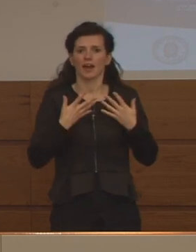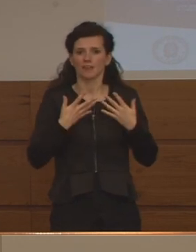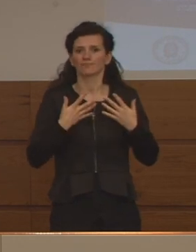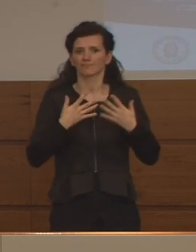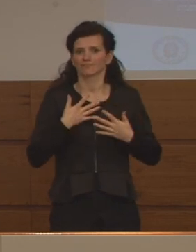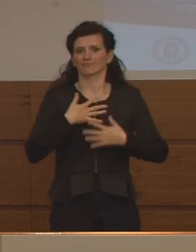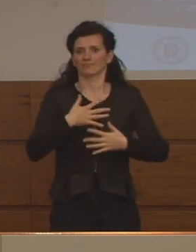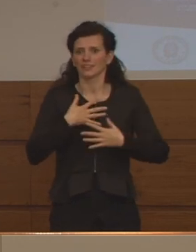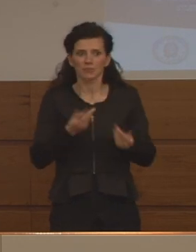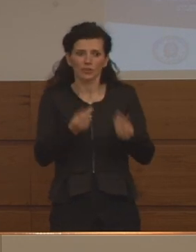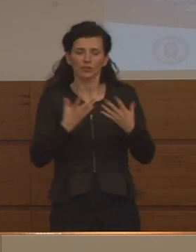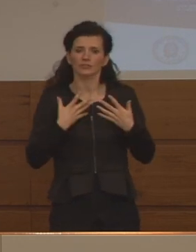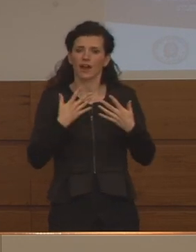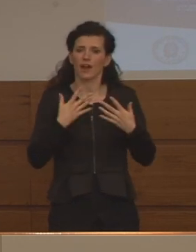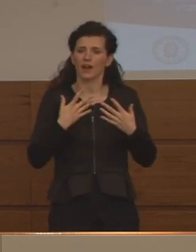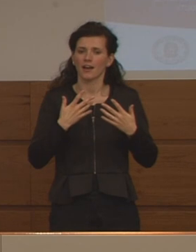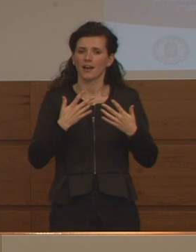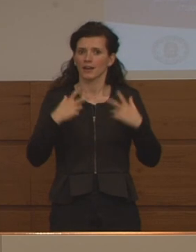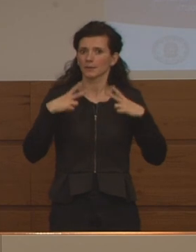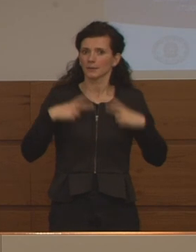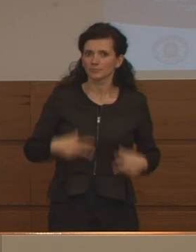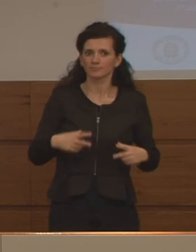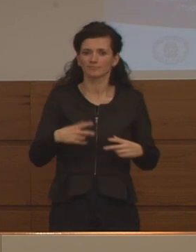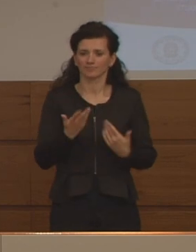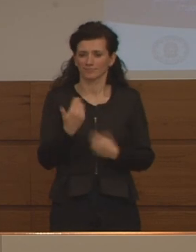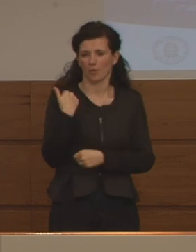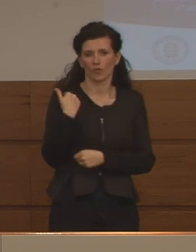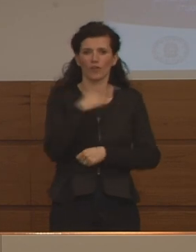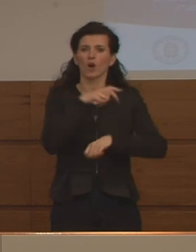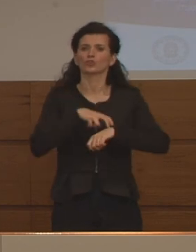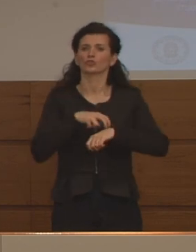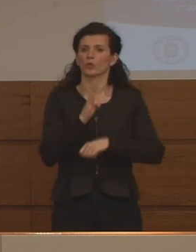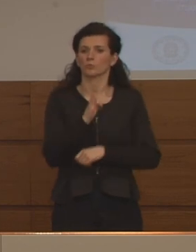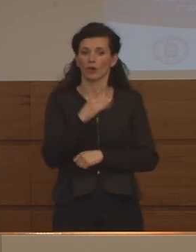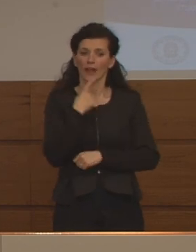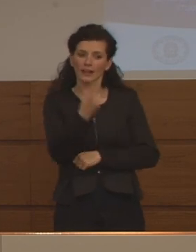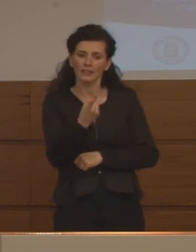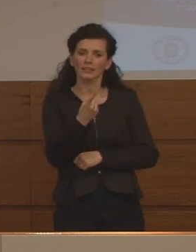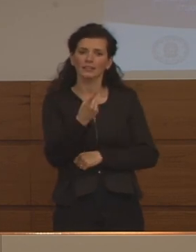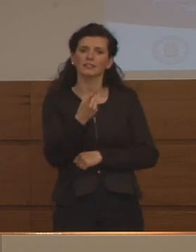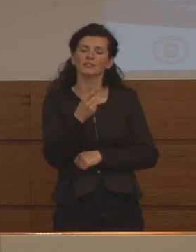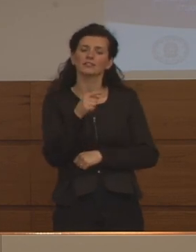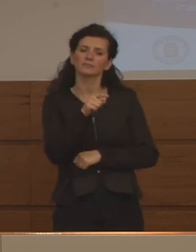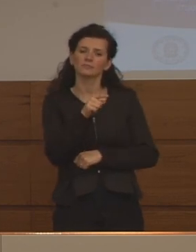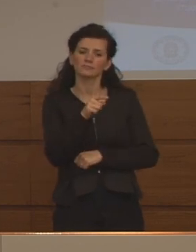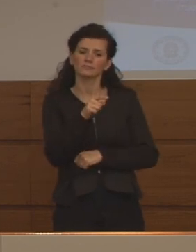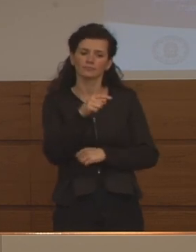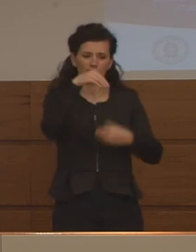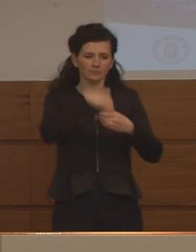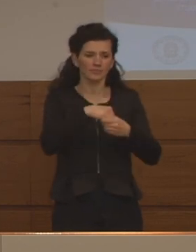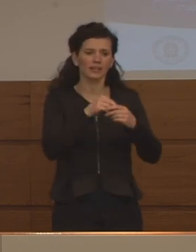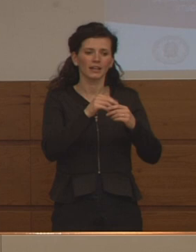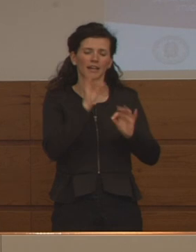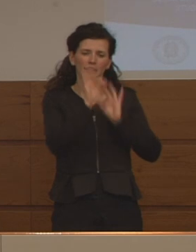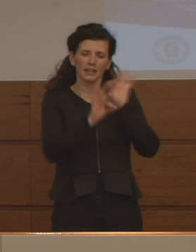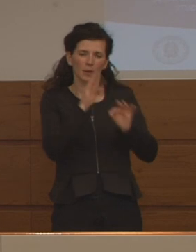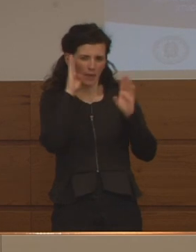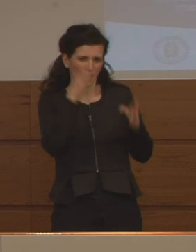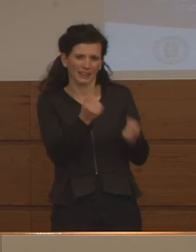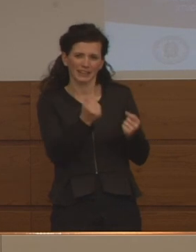dottor borrelli appena citato rispetto al calo del numero degli accessi nelle terapie intensive